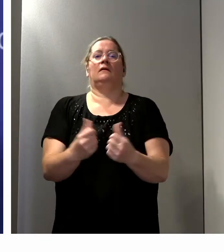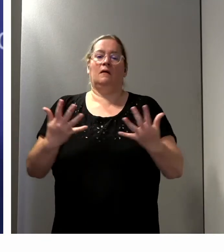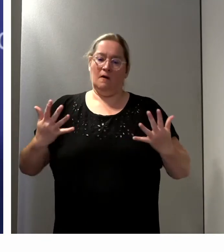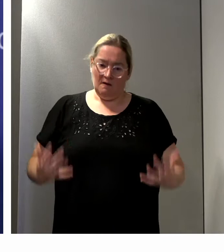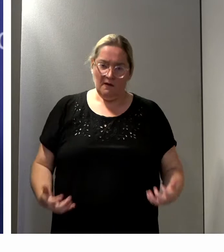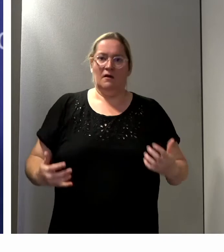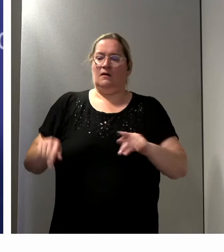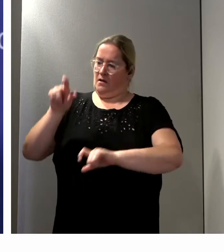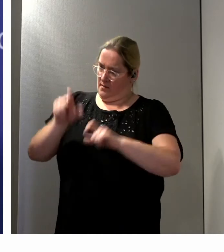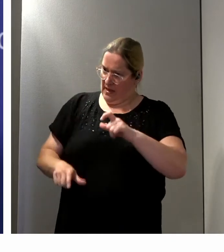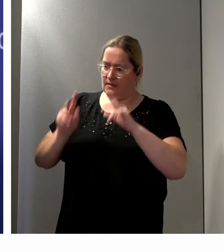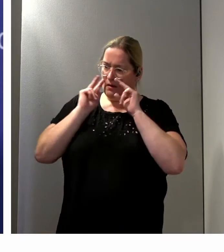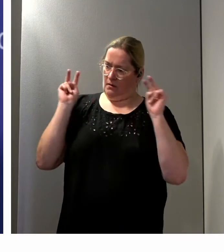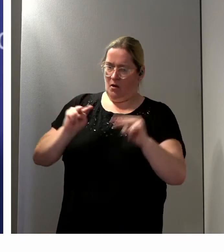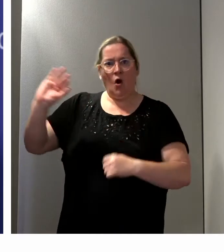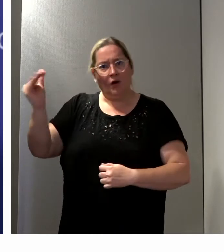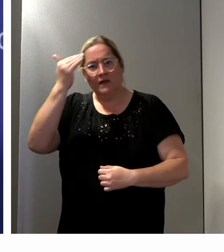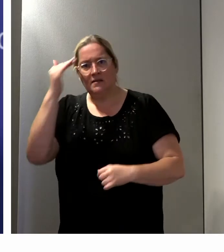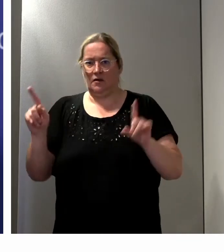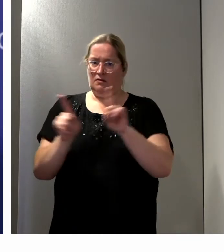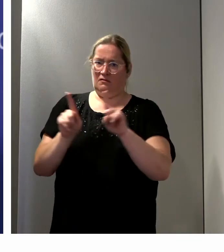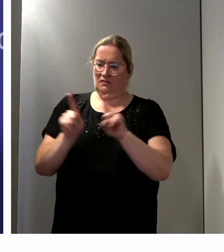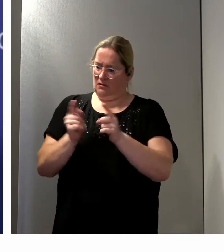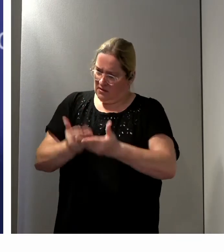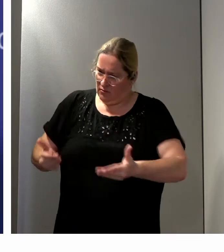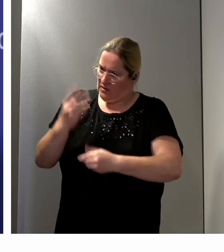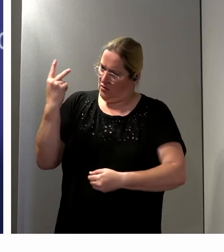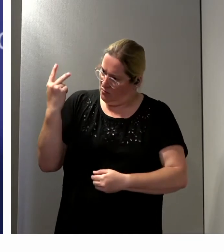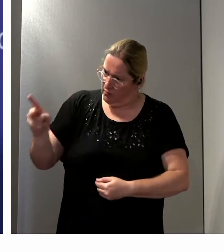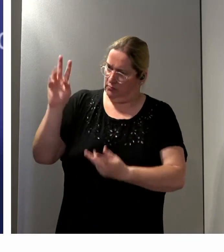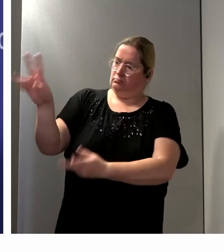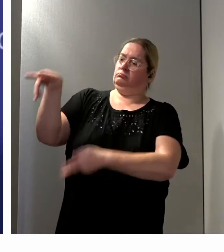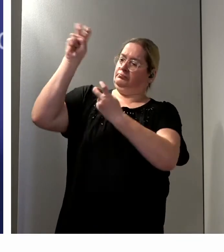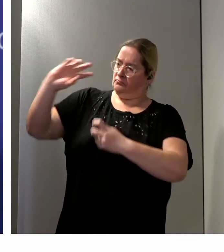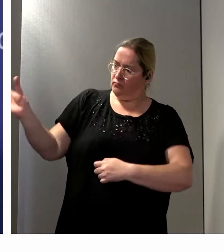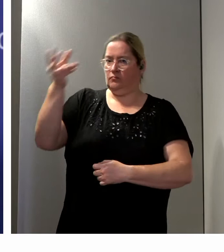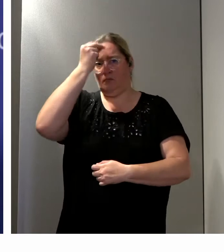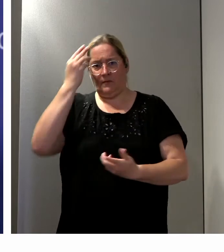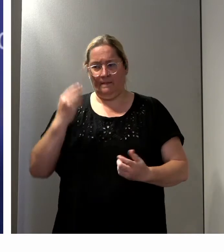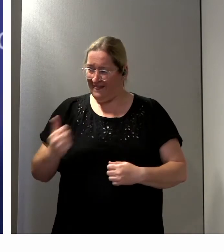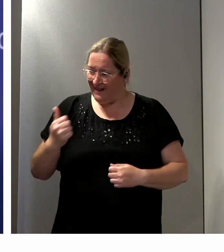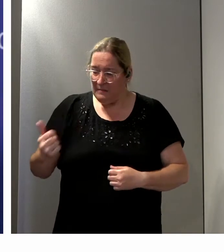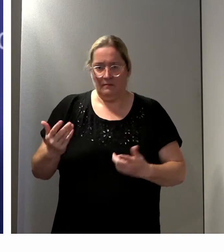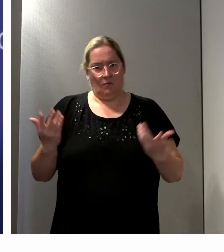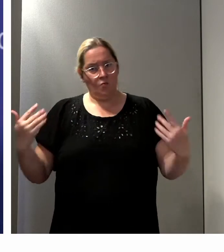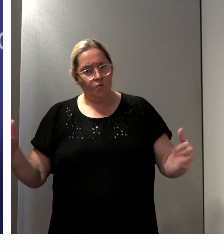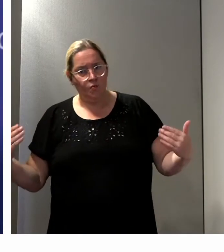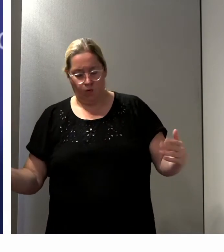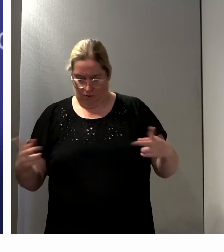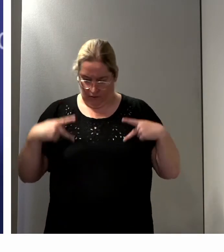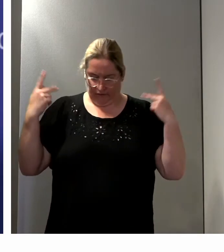la reconnaissance, de la compréhension aux personnes qui sont dans une détresse personnelle